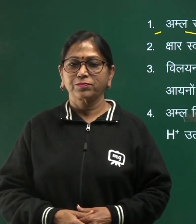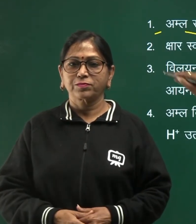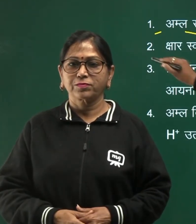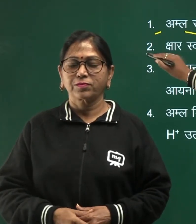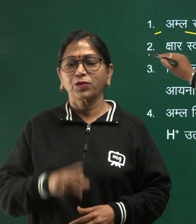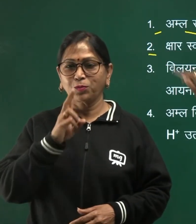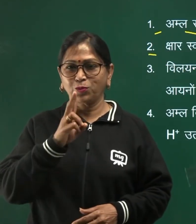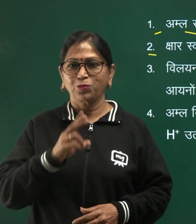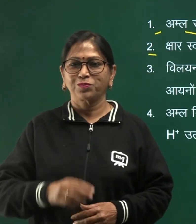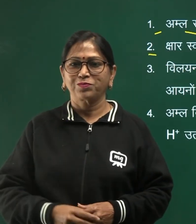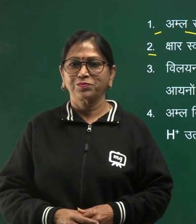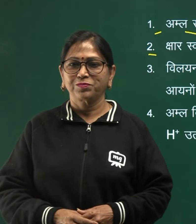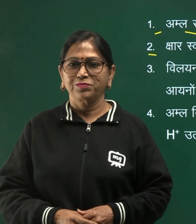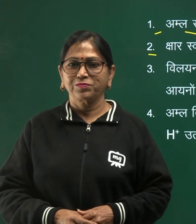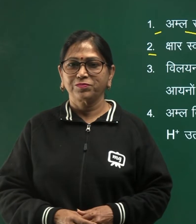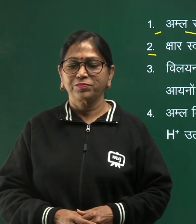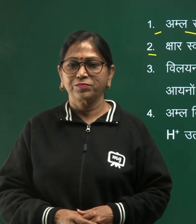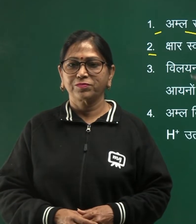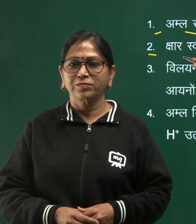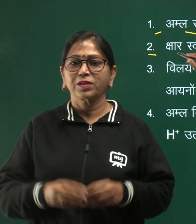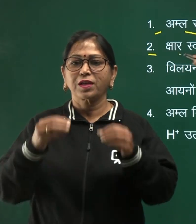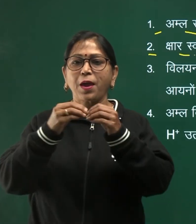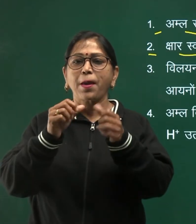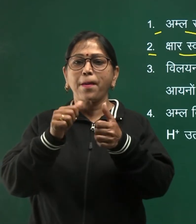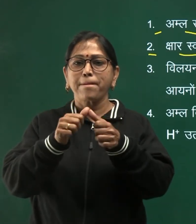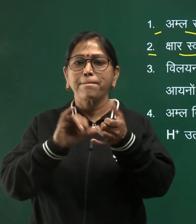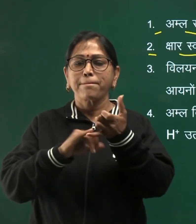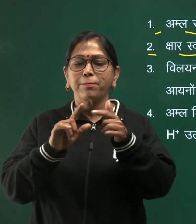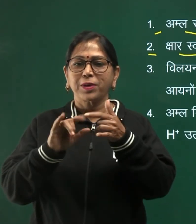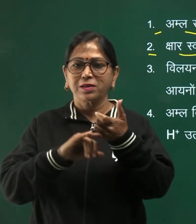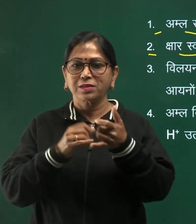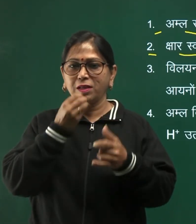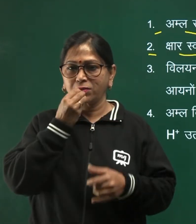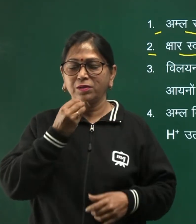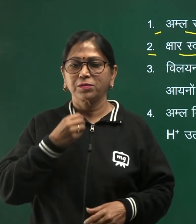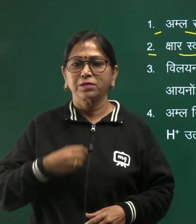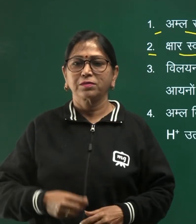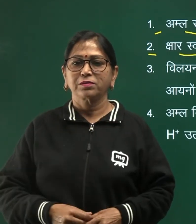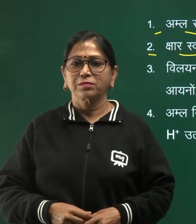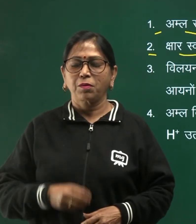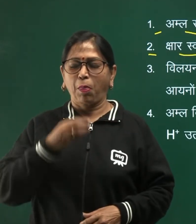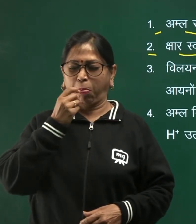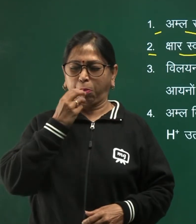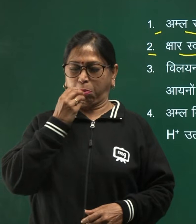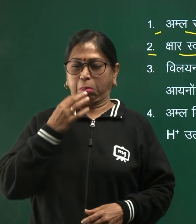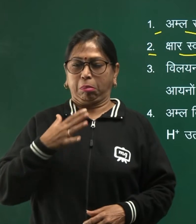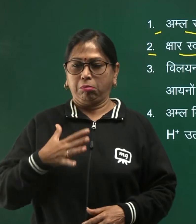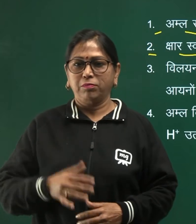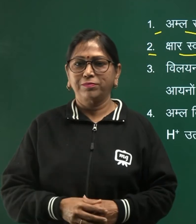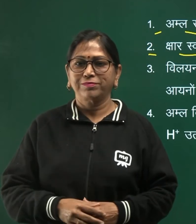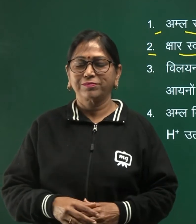खट्टे होते हैं नंबर दो 40 आदमी